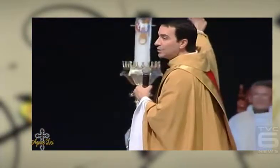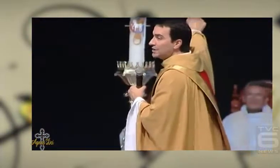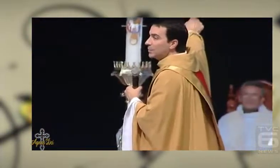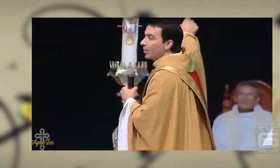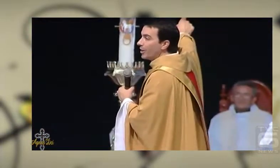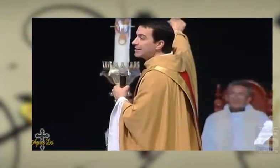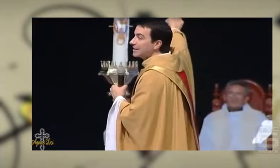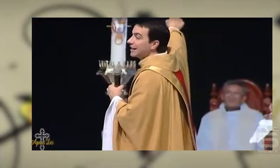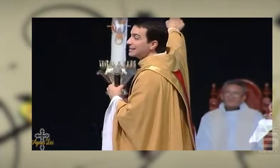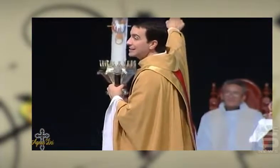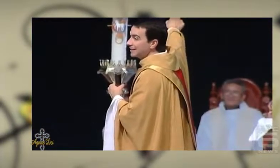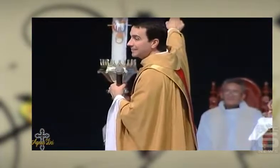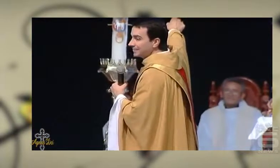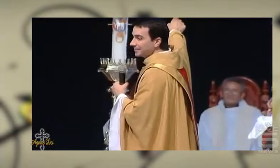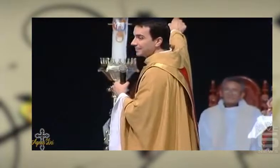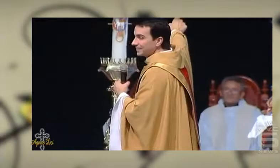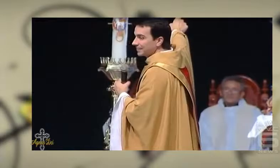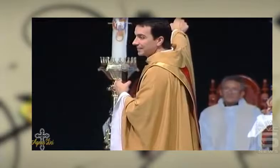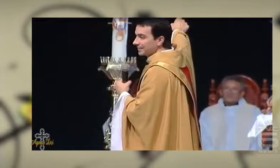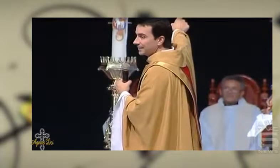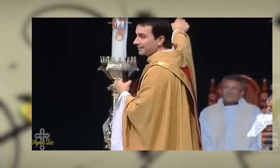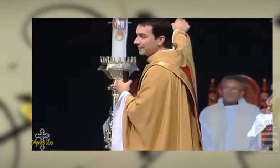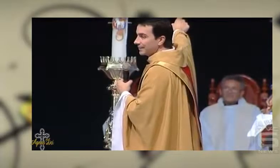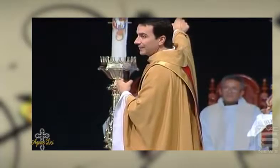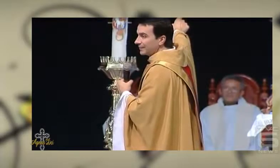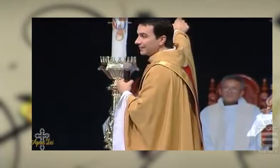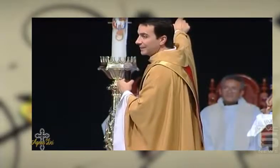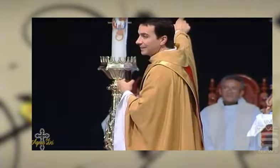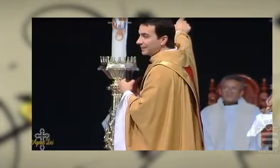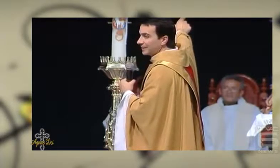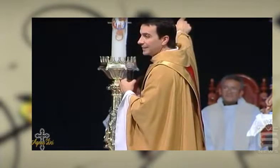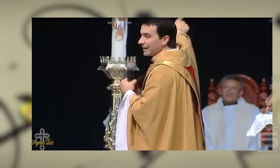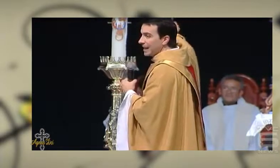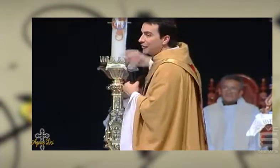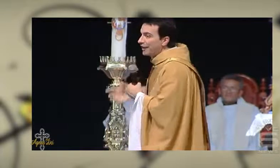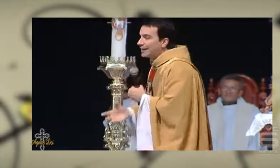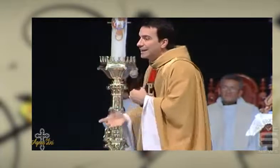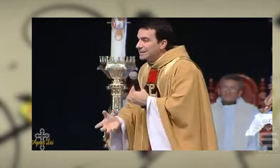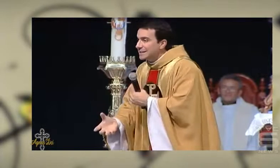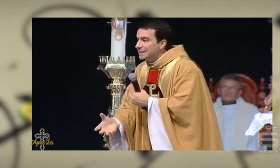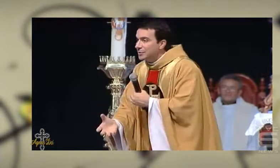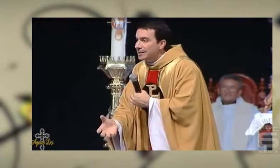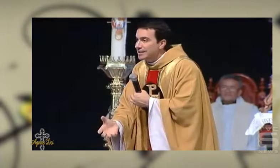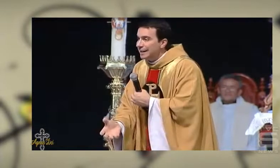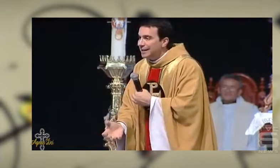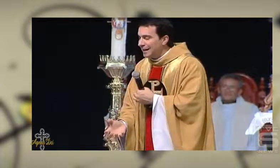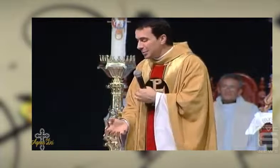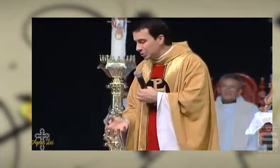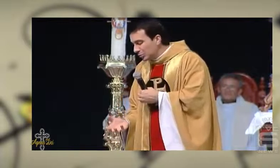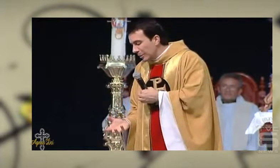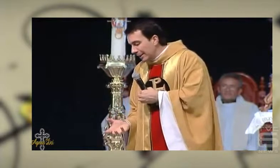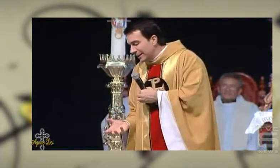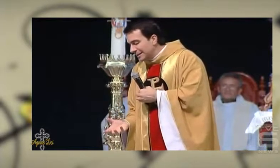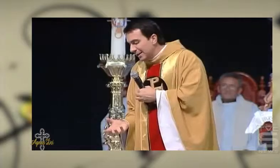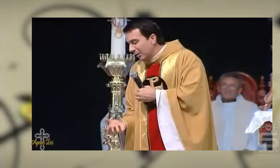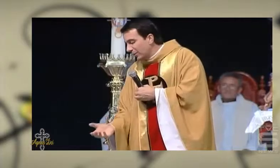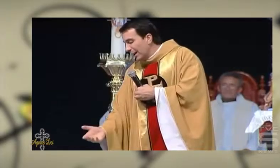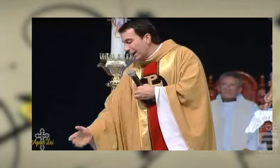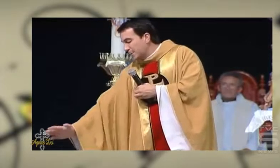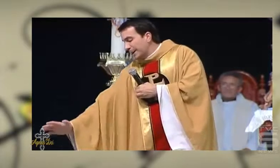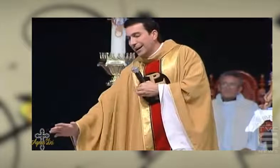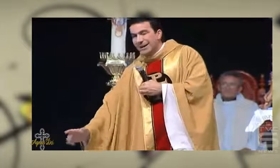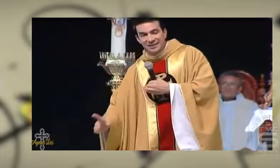mesmo lugar onde se morre, se nasce. É a fraqueza sendo administrada. Ai, mas eu estou numa preguiça agora,